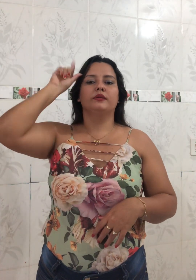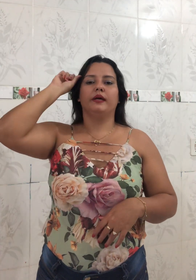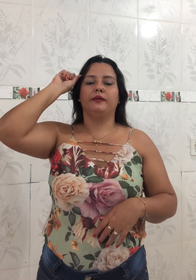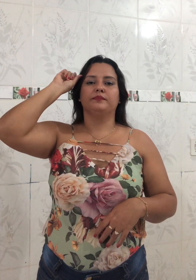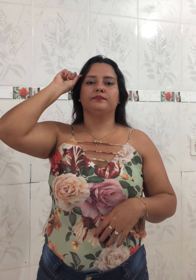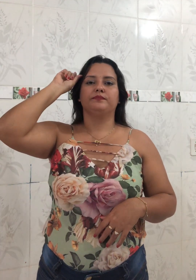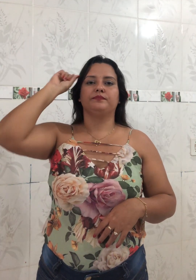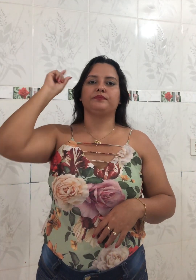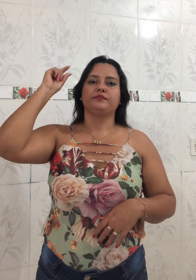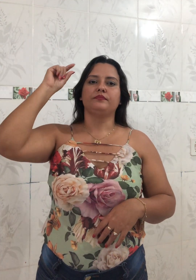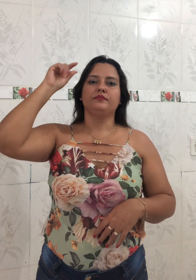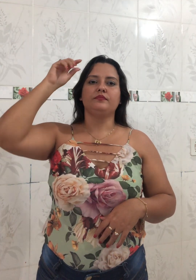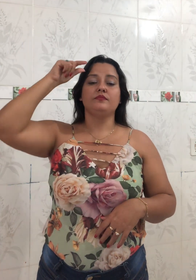ontem